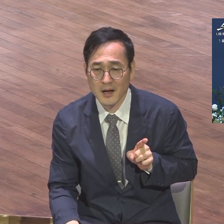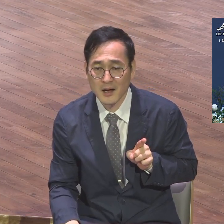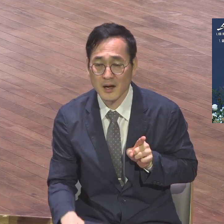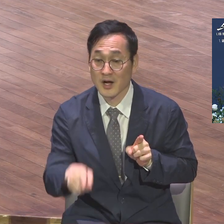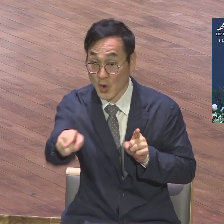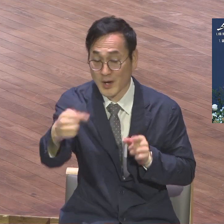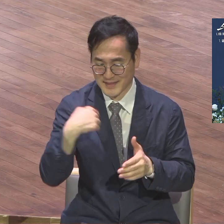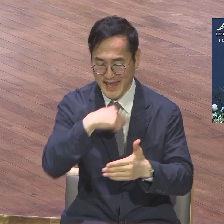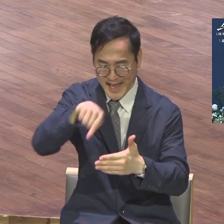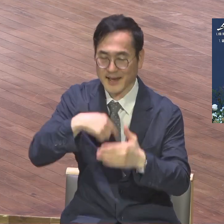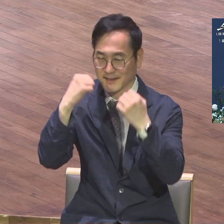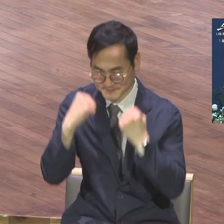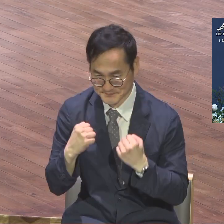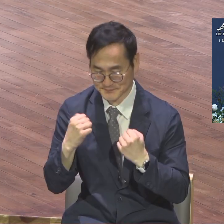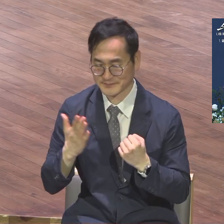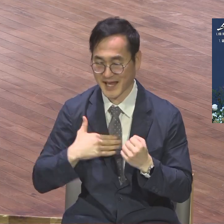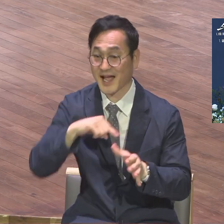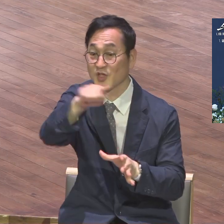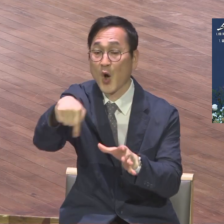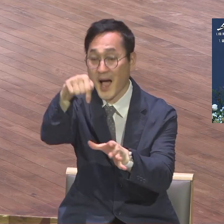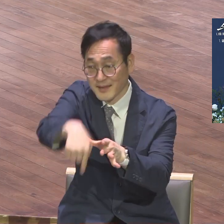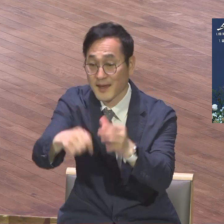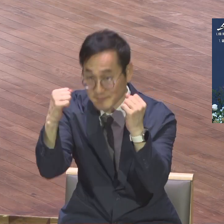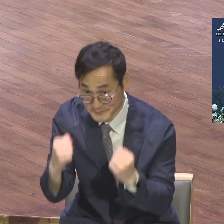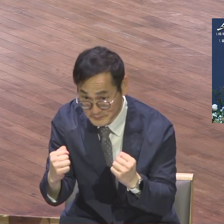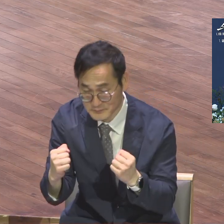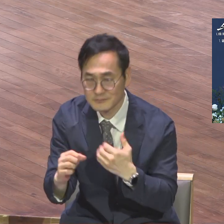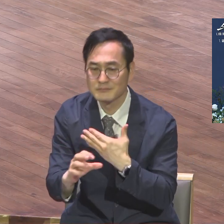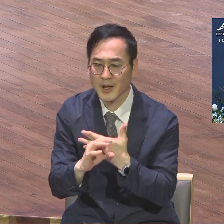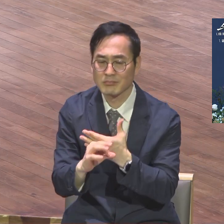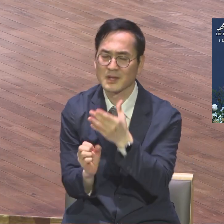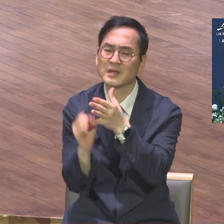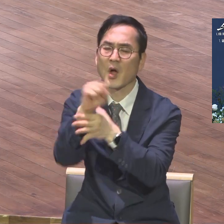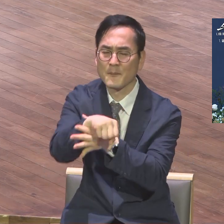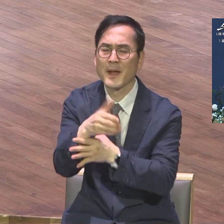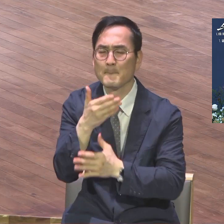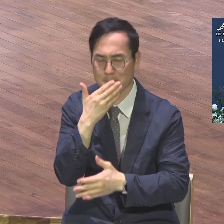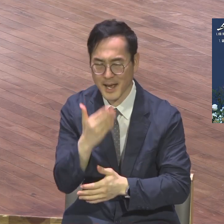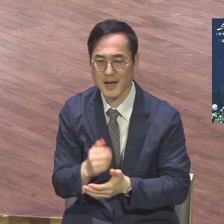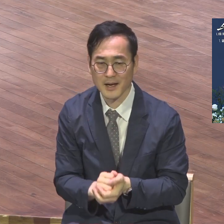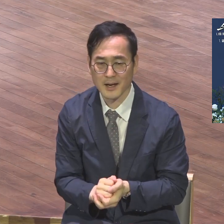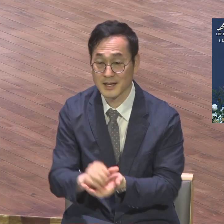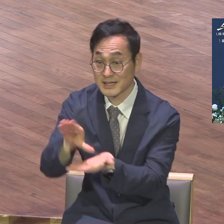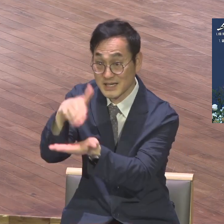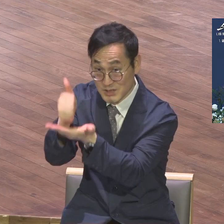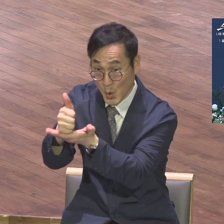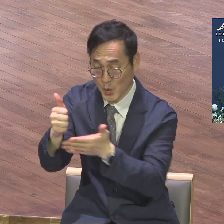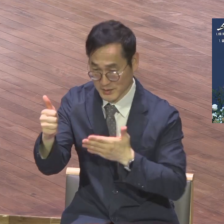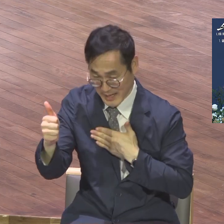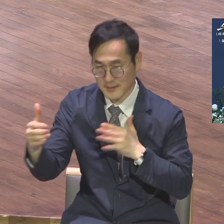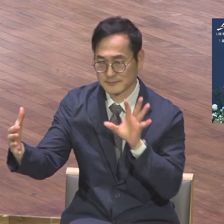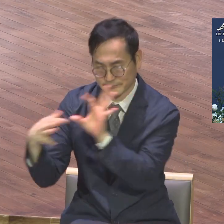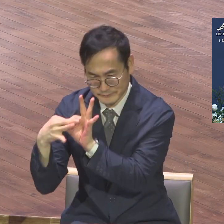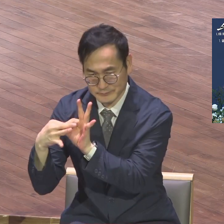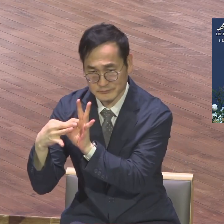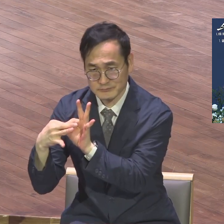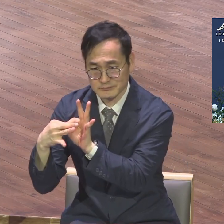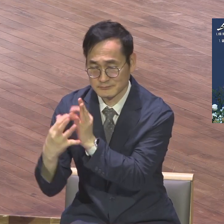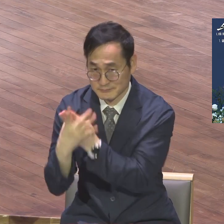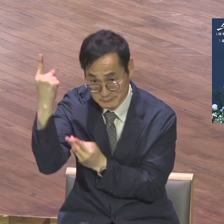풍성히 맺을 수가 있다라는 것입니다. 다시 말하면 그리스도와 나와 with 이마누엘